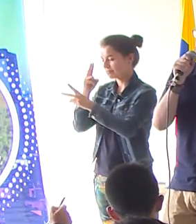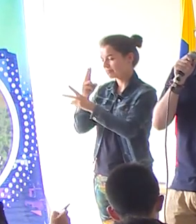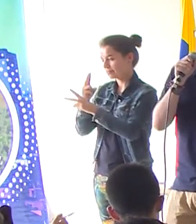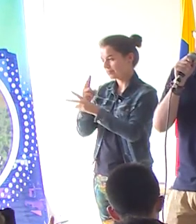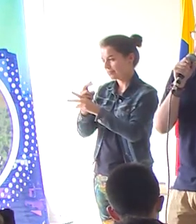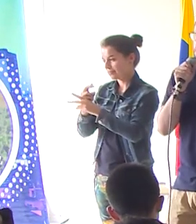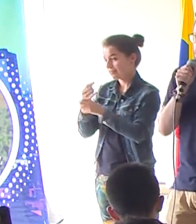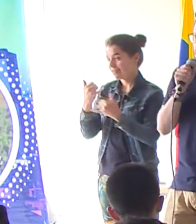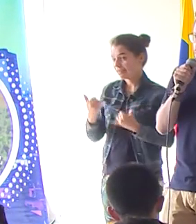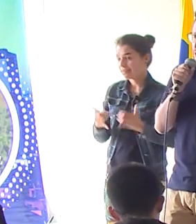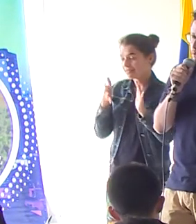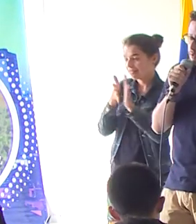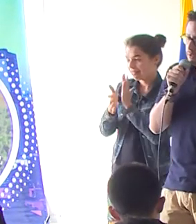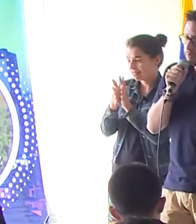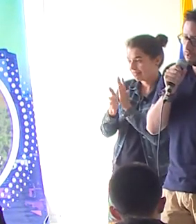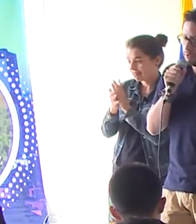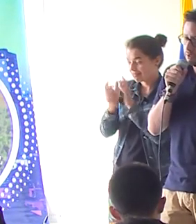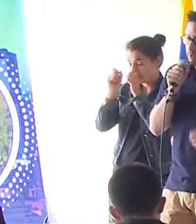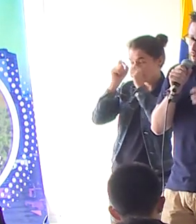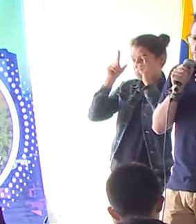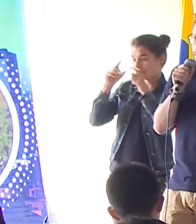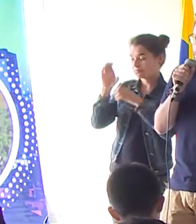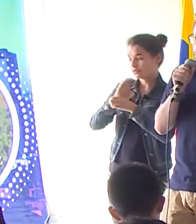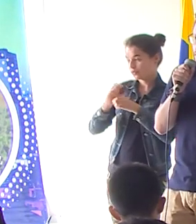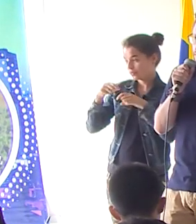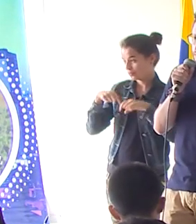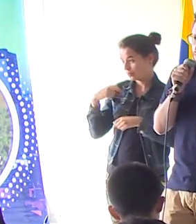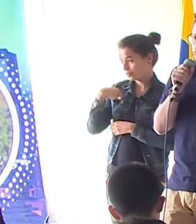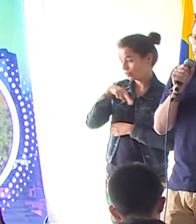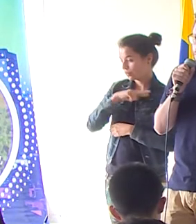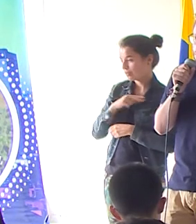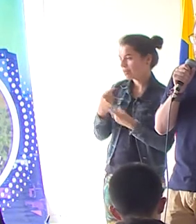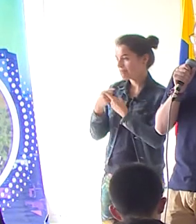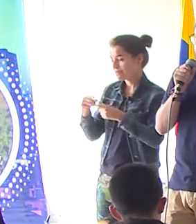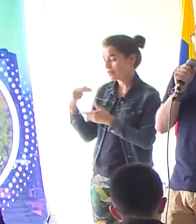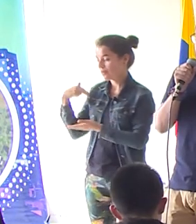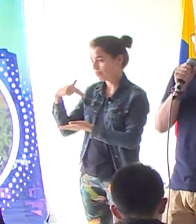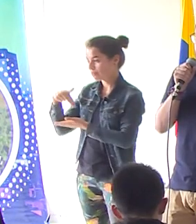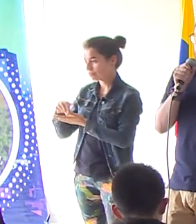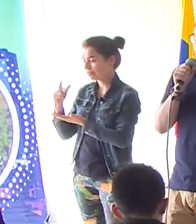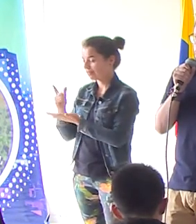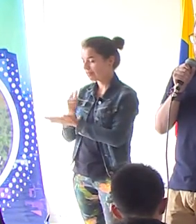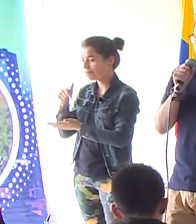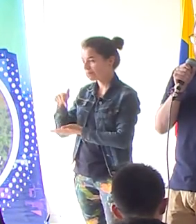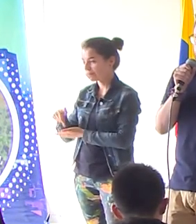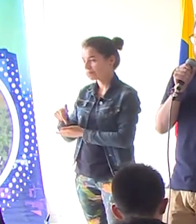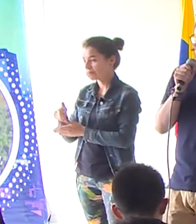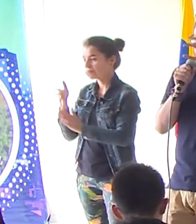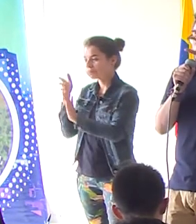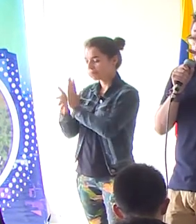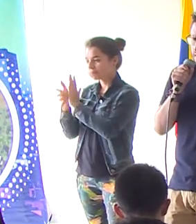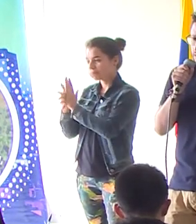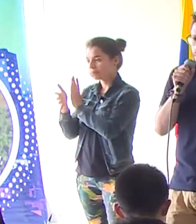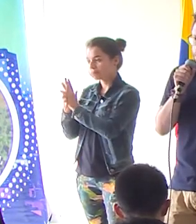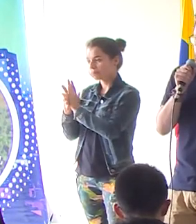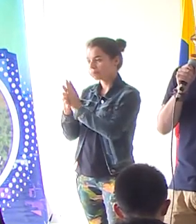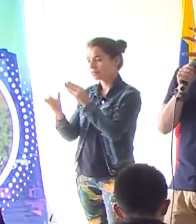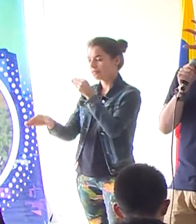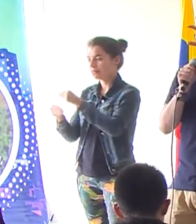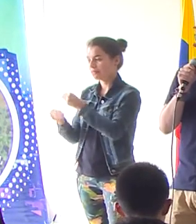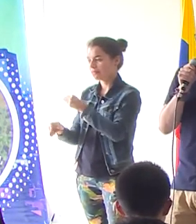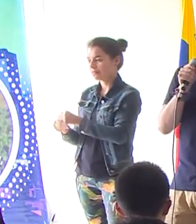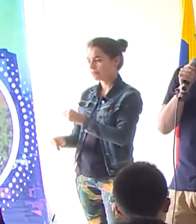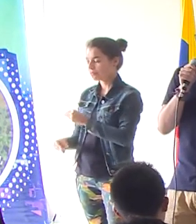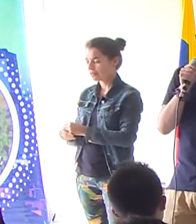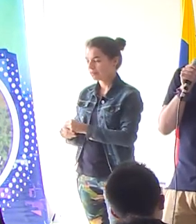riesgos que se combinan en nuestra ciudad pero él va a exponer como no solo hay una suma en regiones en